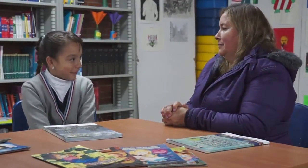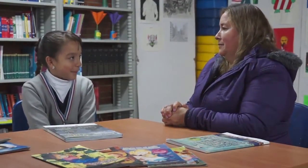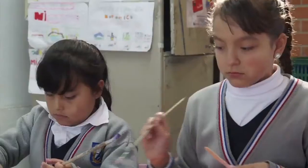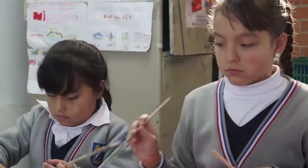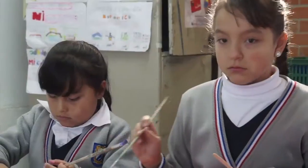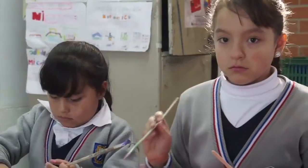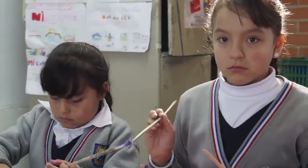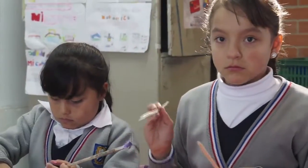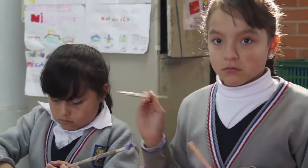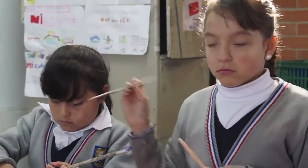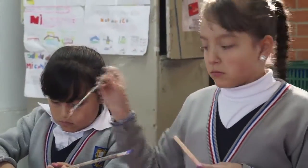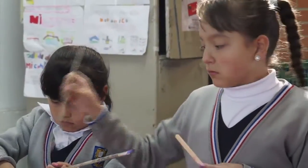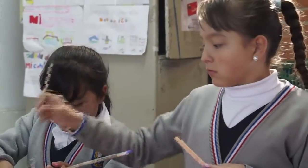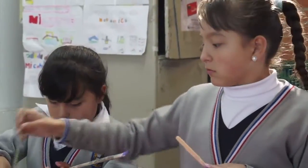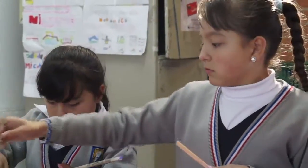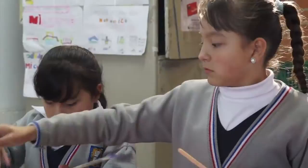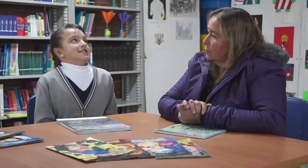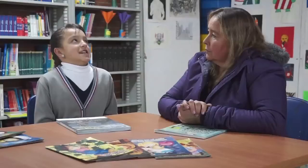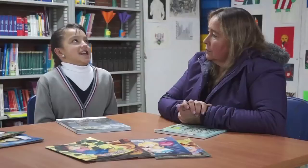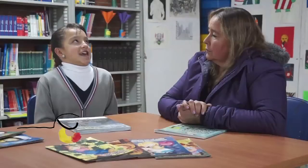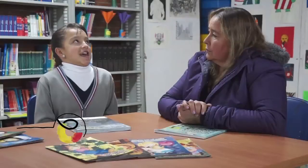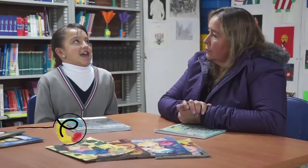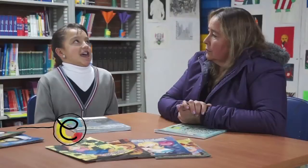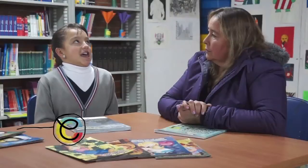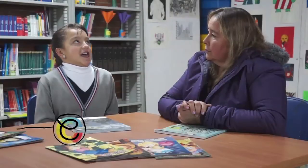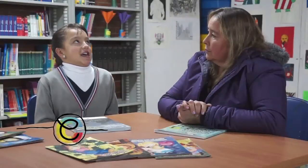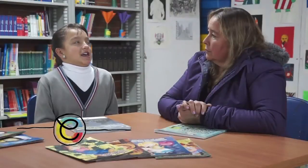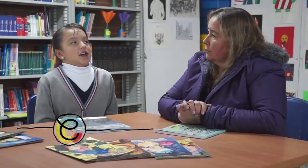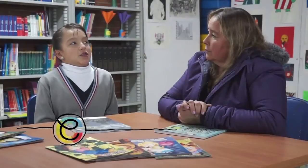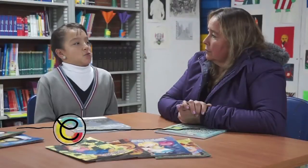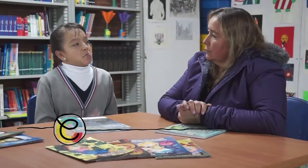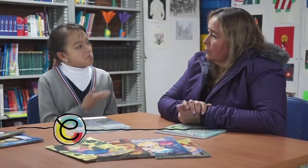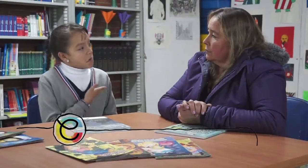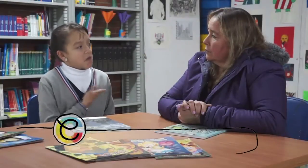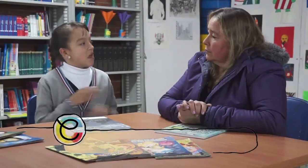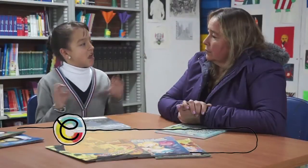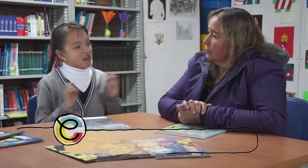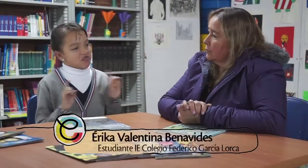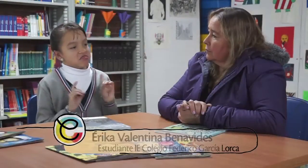querer. A mí me gusta mucho el colegio. Estoy feliz.